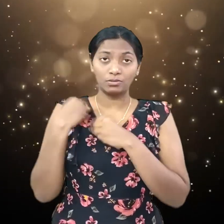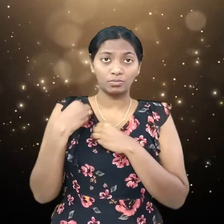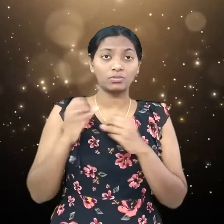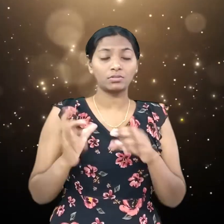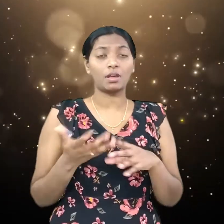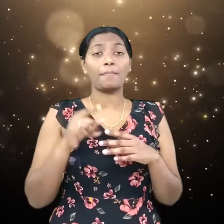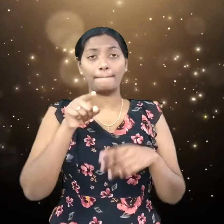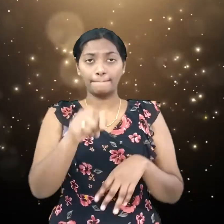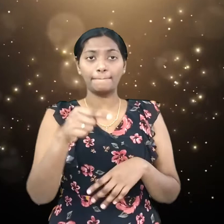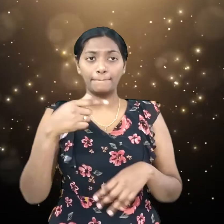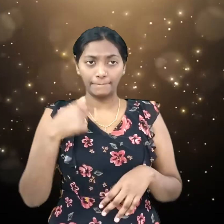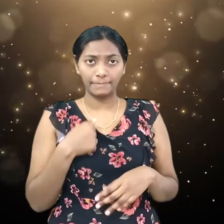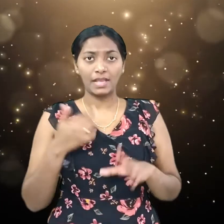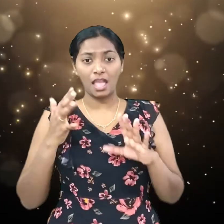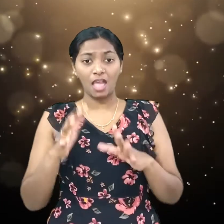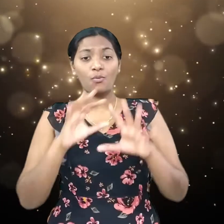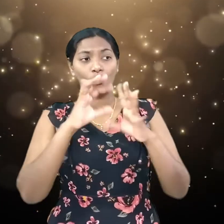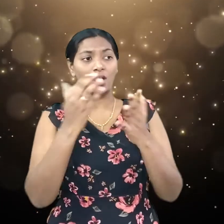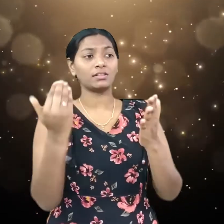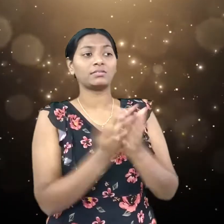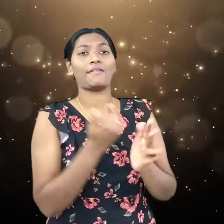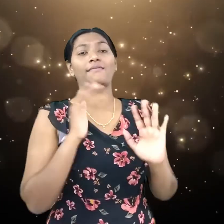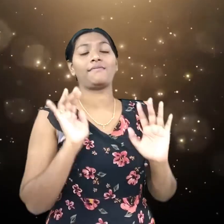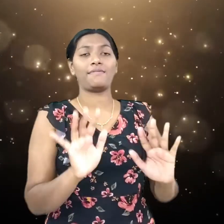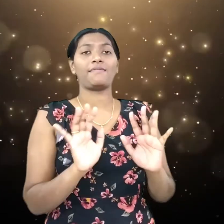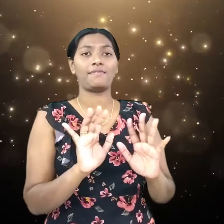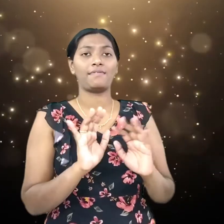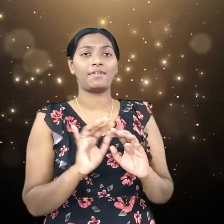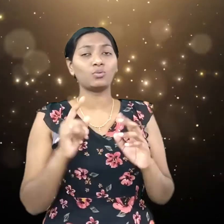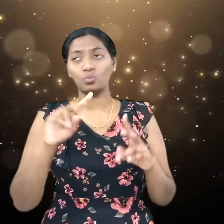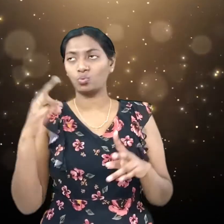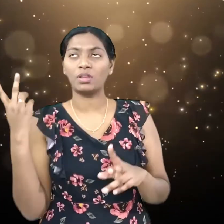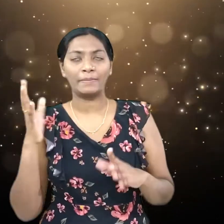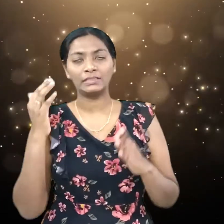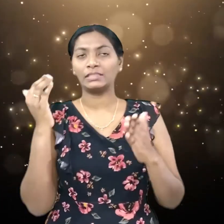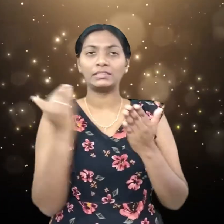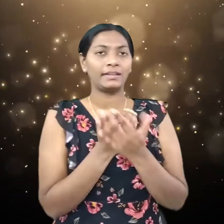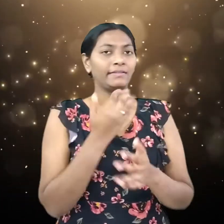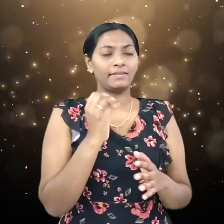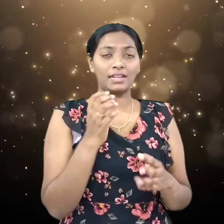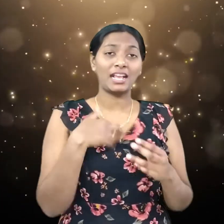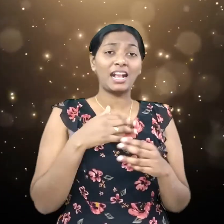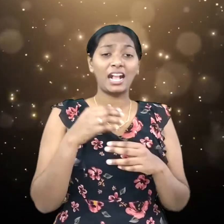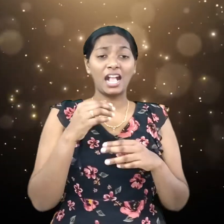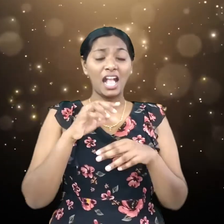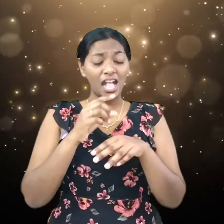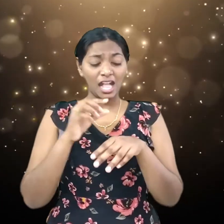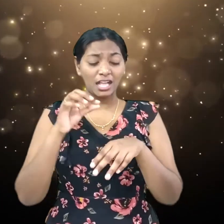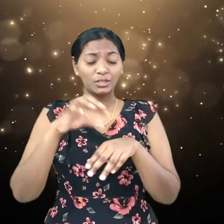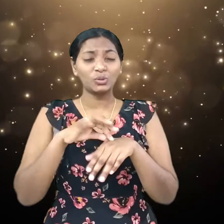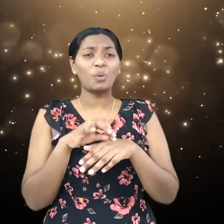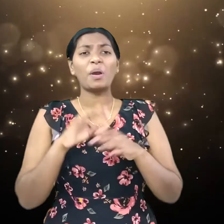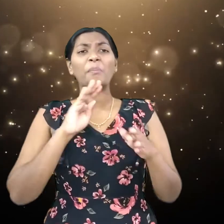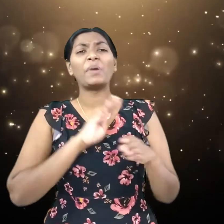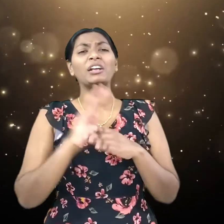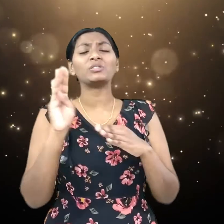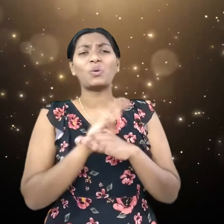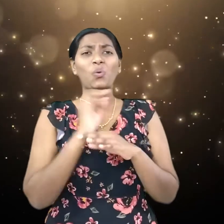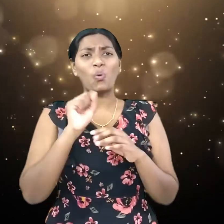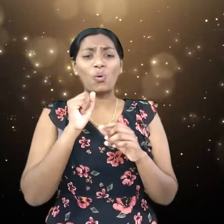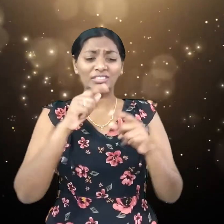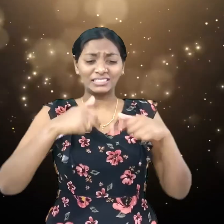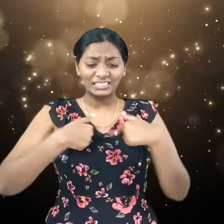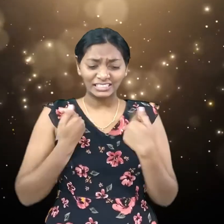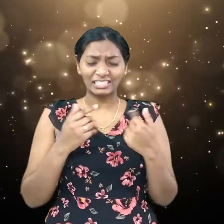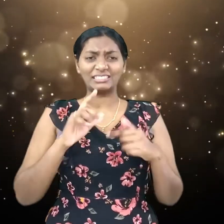लीजिए। मैं और आप ही हैं जिनके द्वारा ये दुनिया बदलने वाली, दूसरा कोई आने वाला नहीं है। क्योंकि मनुष्य बहुत दुष्ट हो चुका है, उसने अपने मारने के लिए